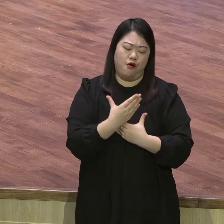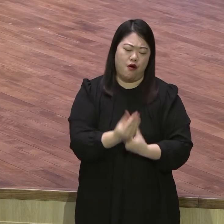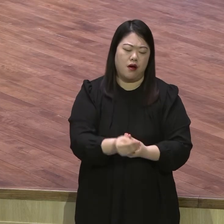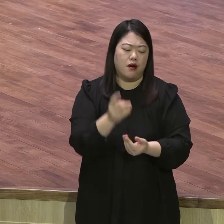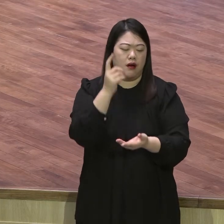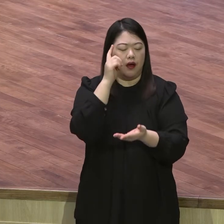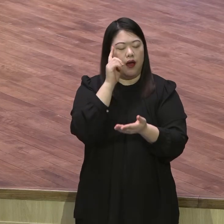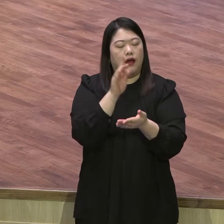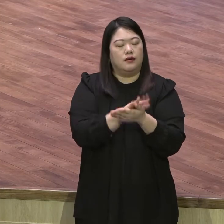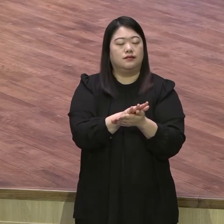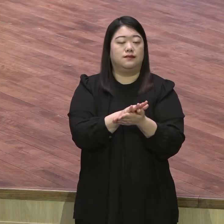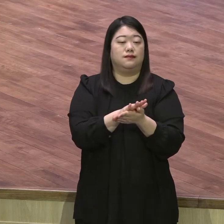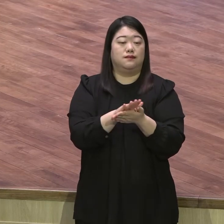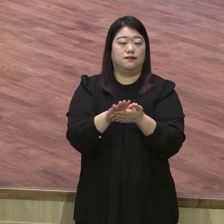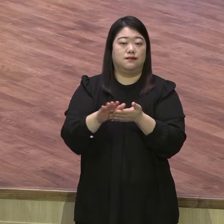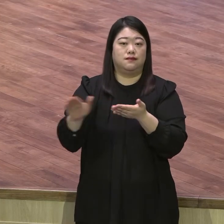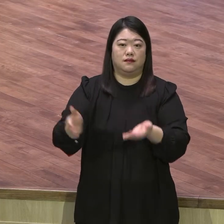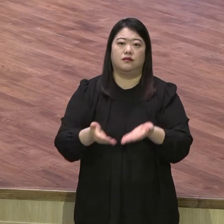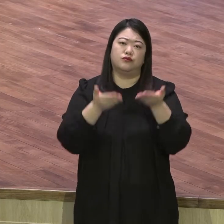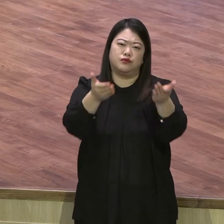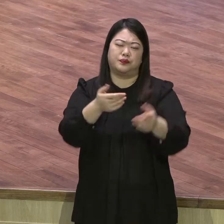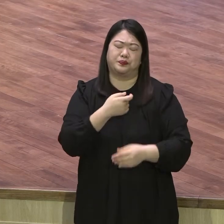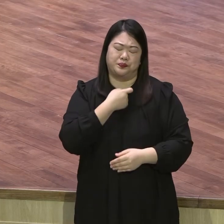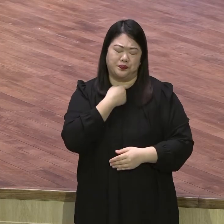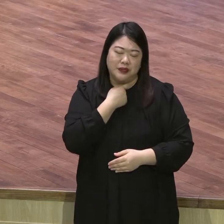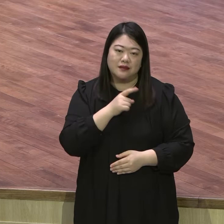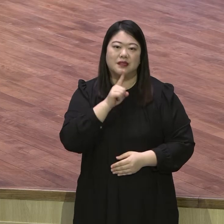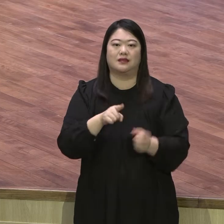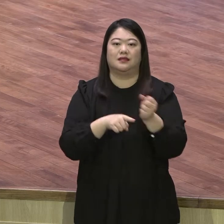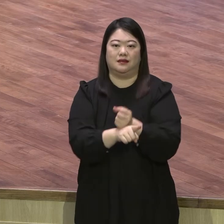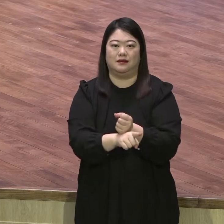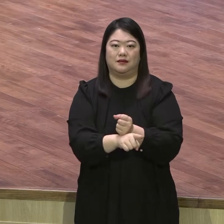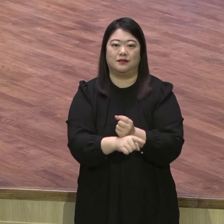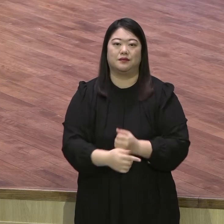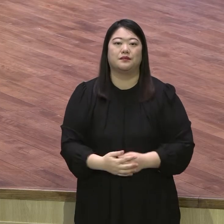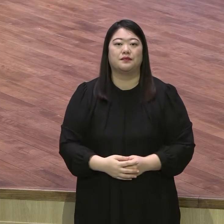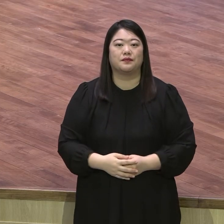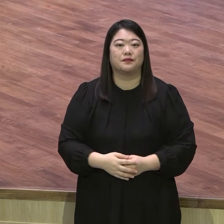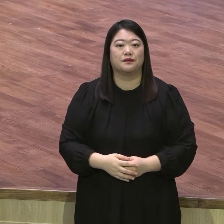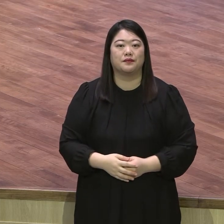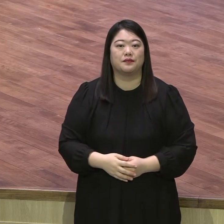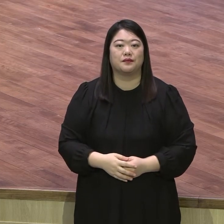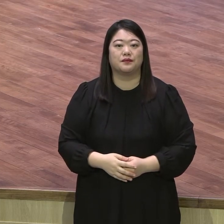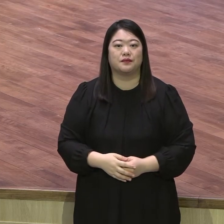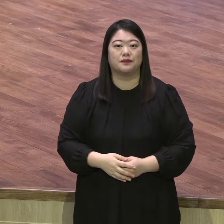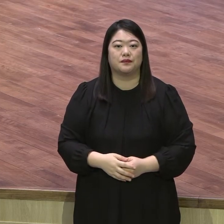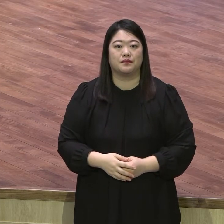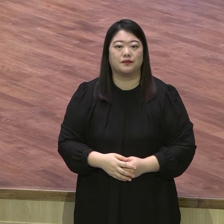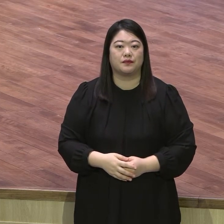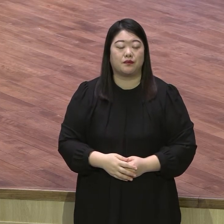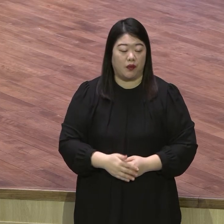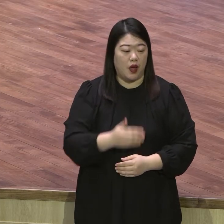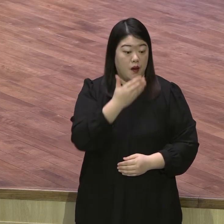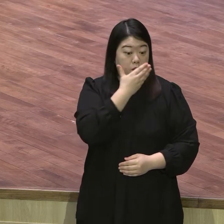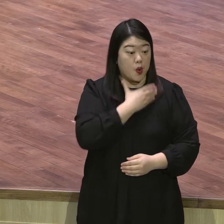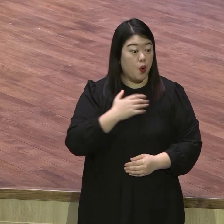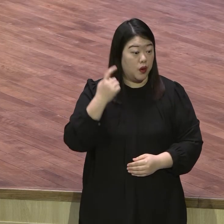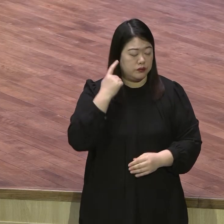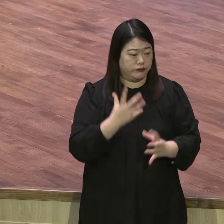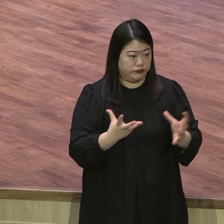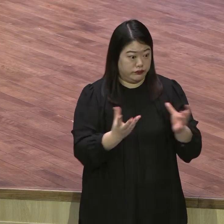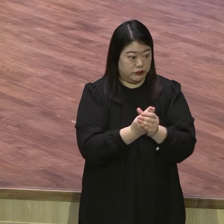주시기를 원하시는 분이시다라는 말씀이, 화평. 복음이 안 되면 화평이